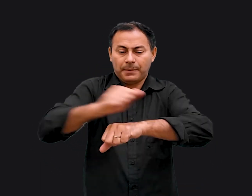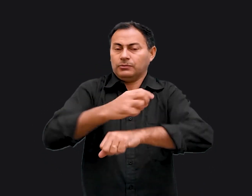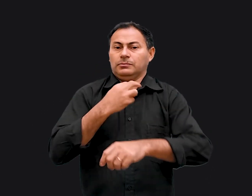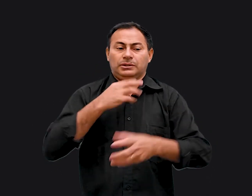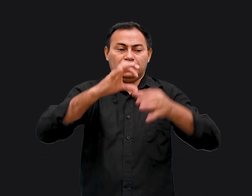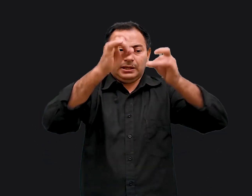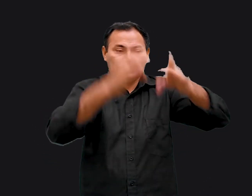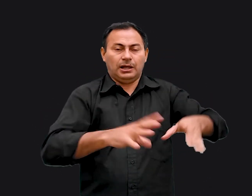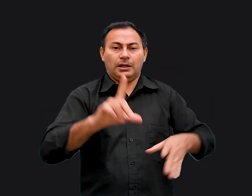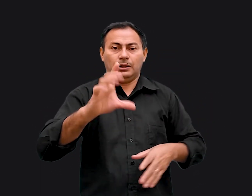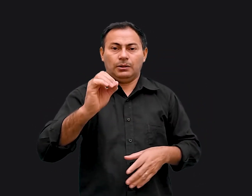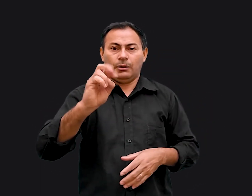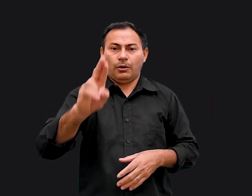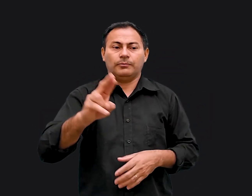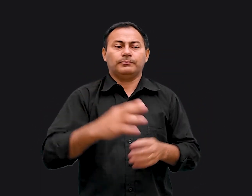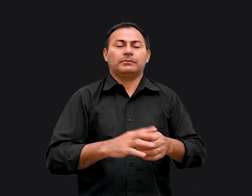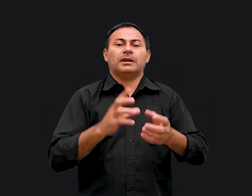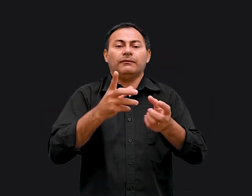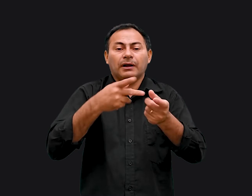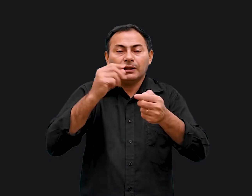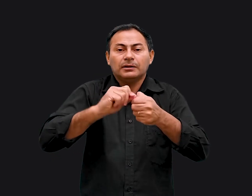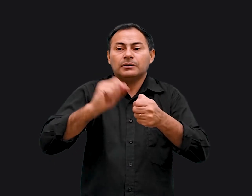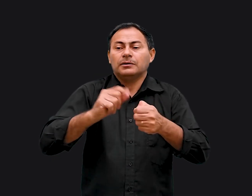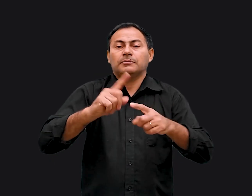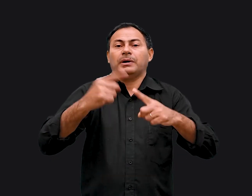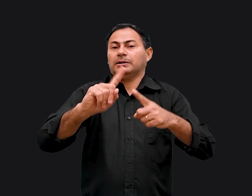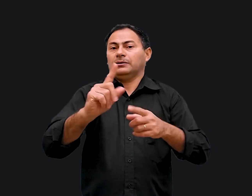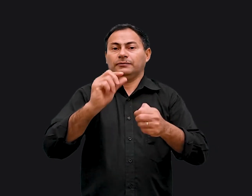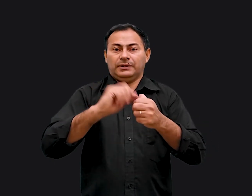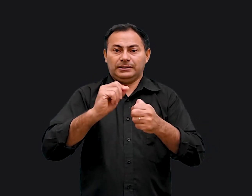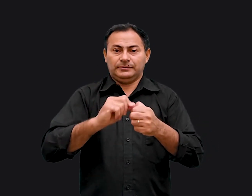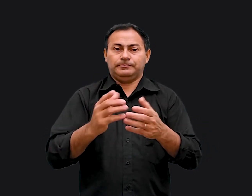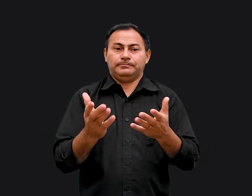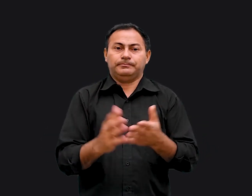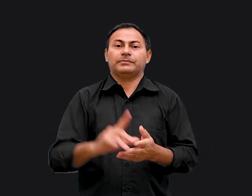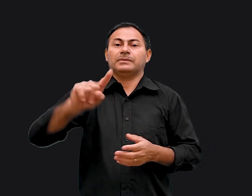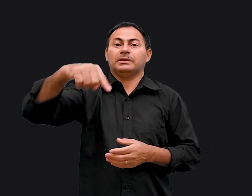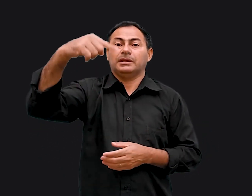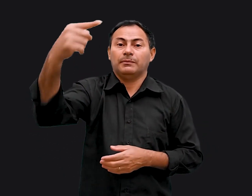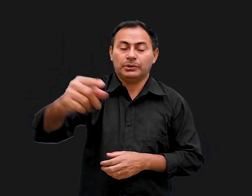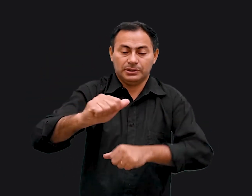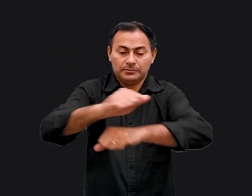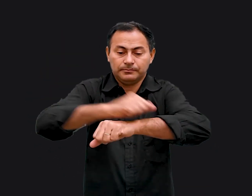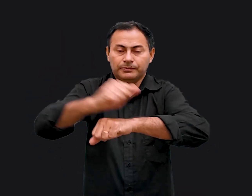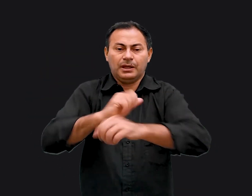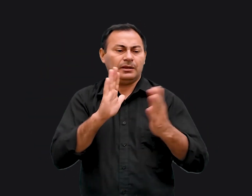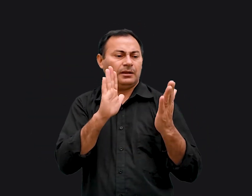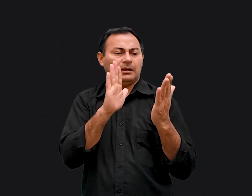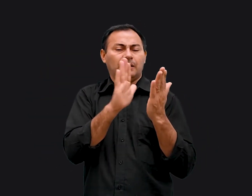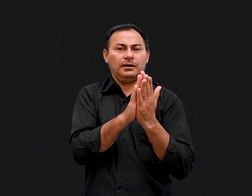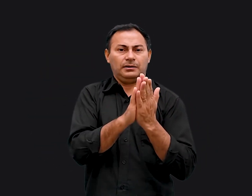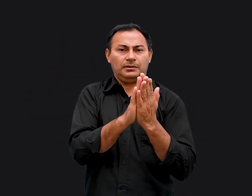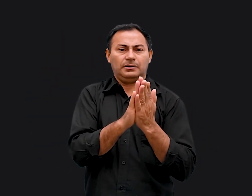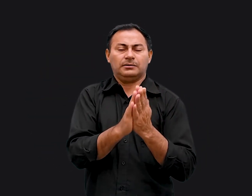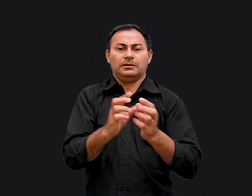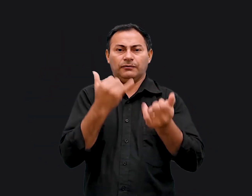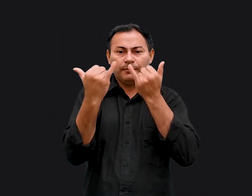não pôde deixar Ló. Ele deveria fazer isso, mas ele não fez. Depois que Abraão enfrentou essa questão